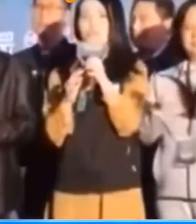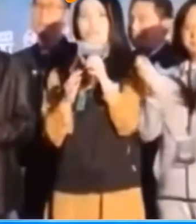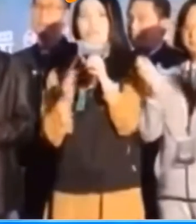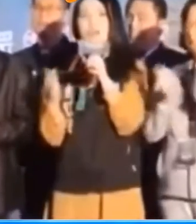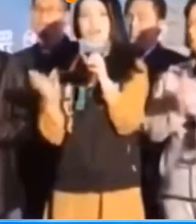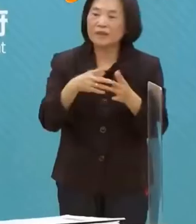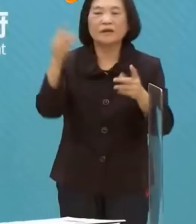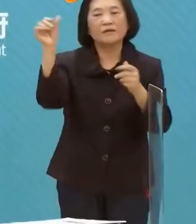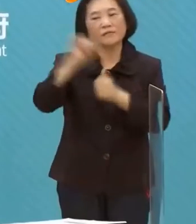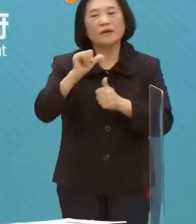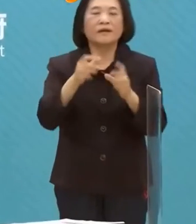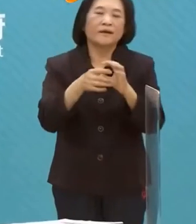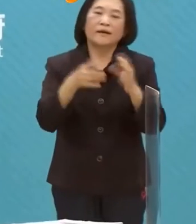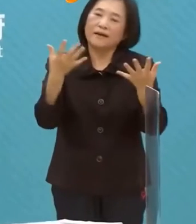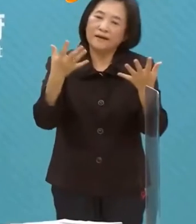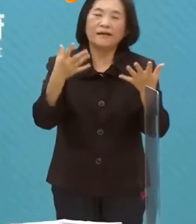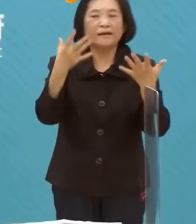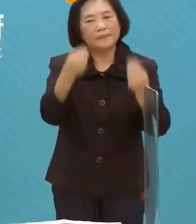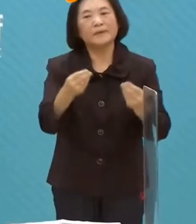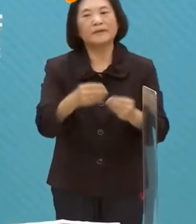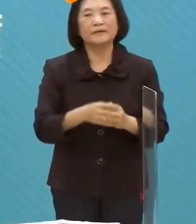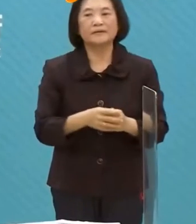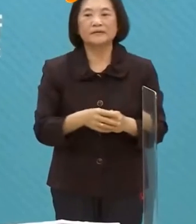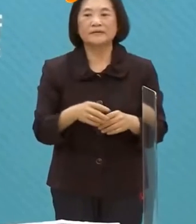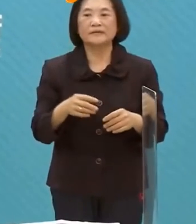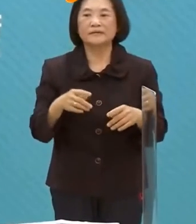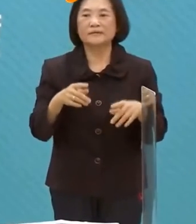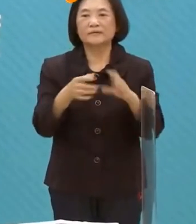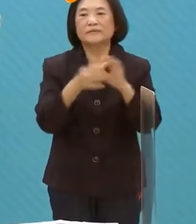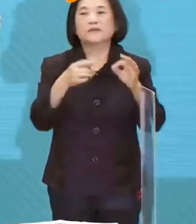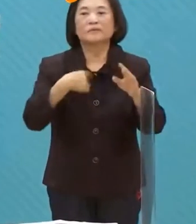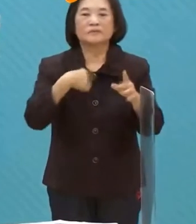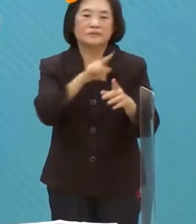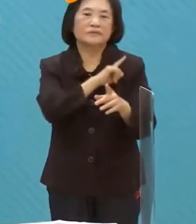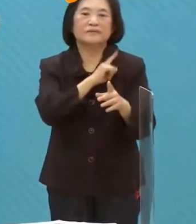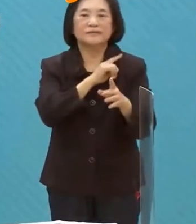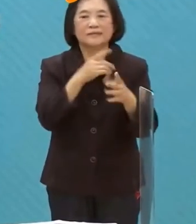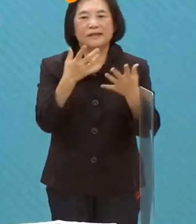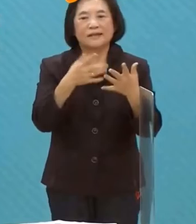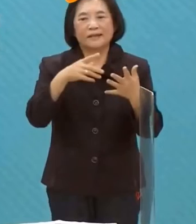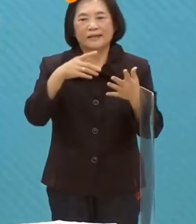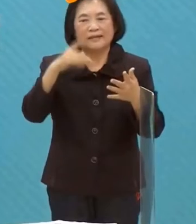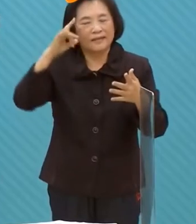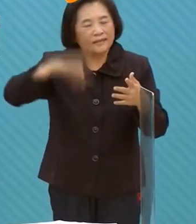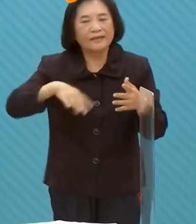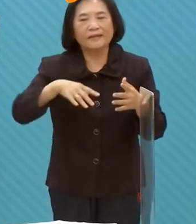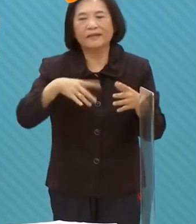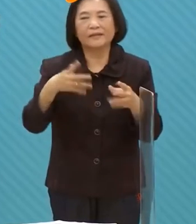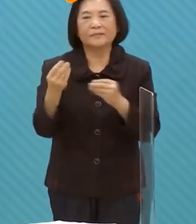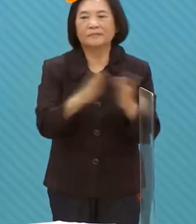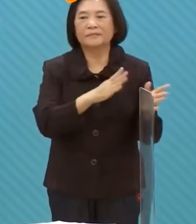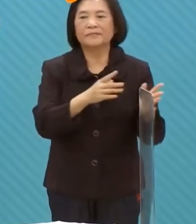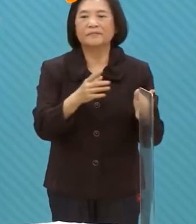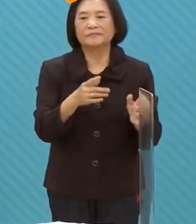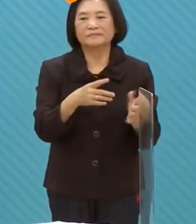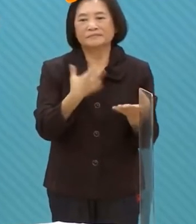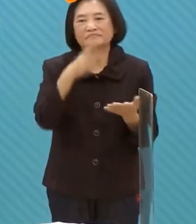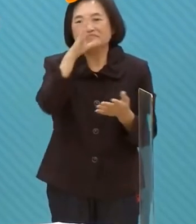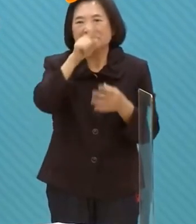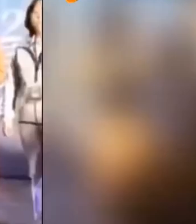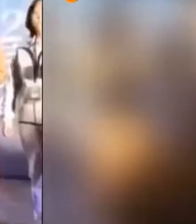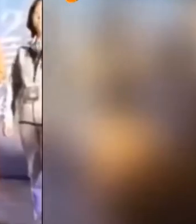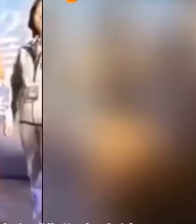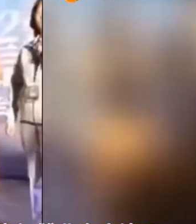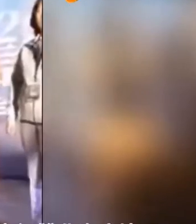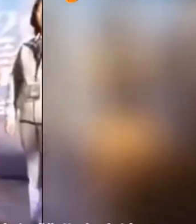位罚3000哈。 该罚就罚，我常常学艺不精就不要怪别人。公众人物，你被抓到。我倒是没有什